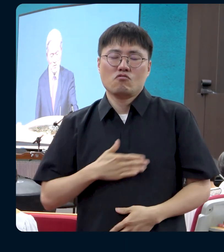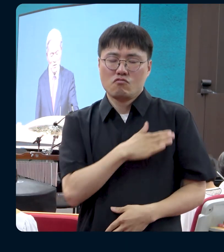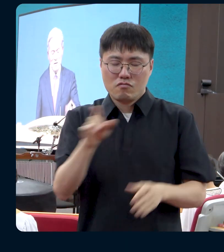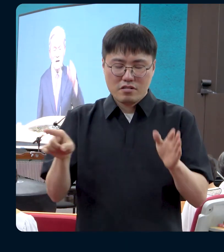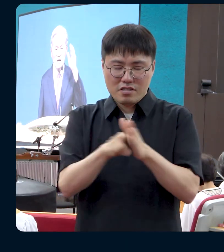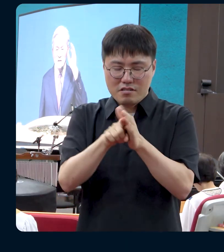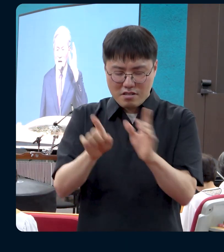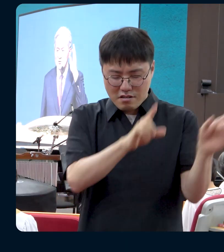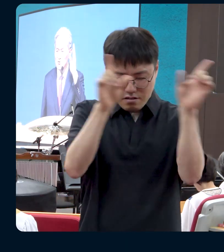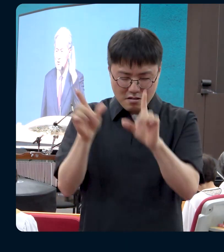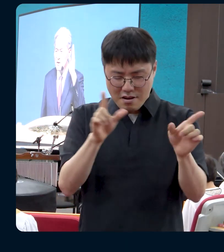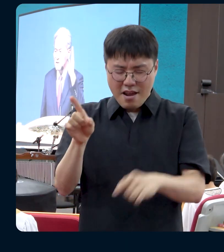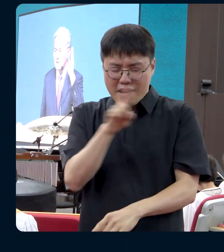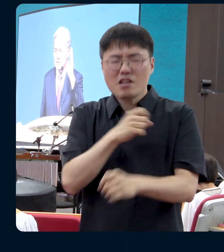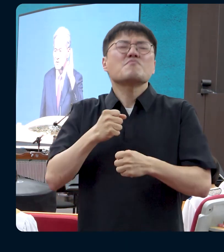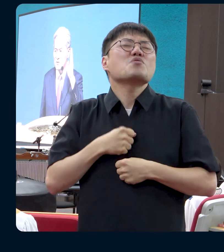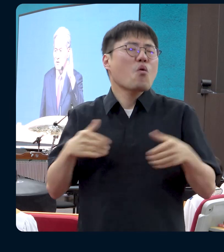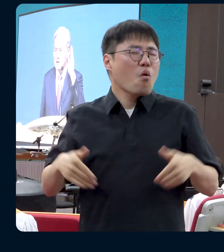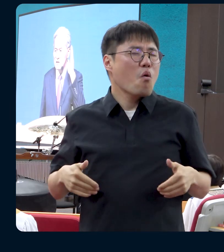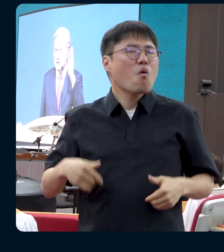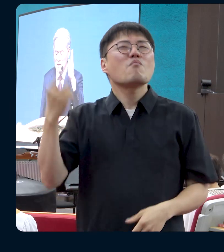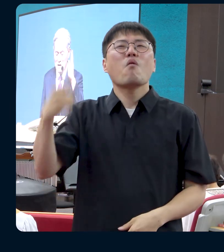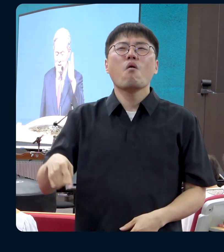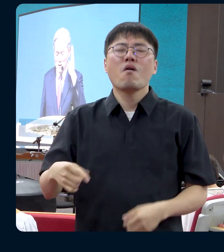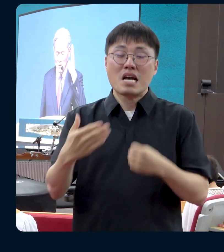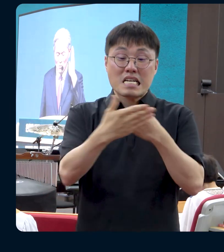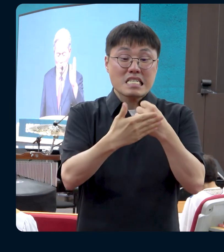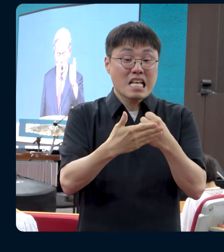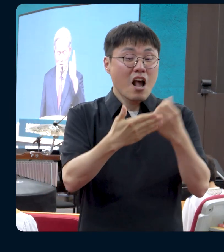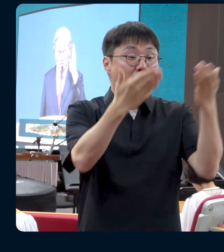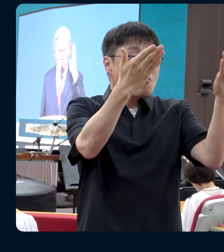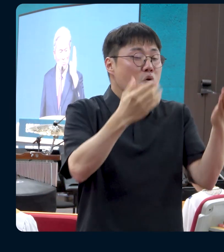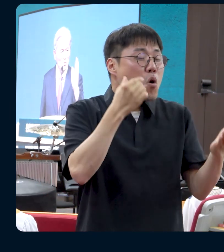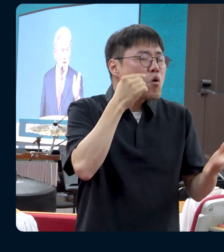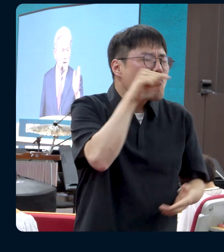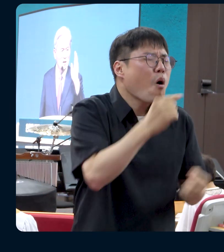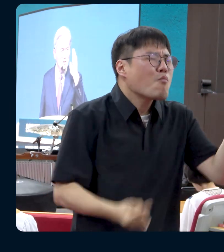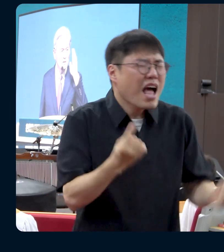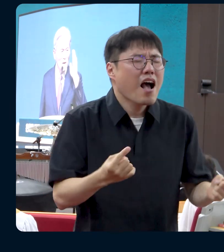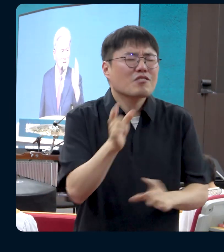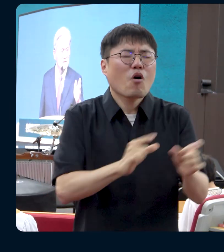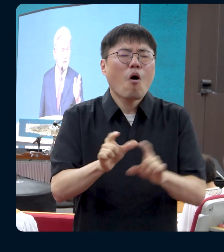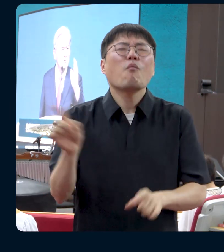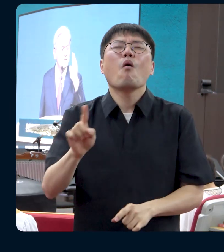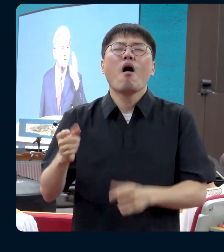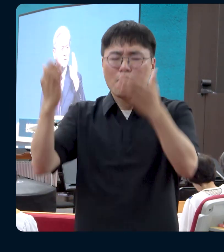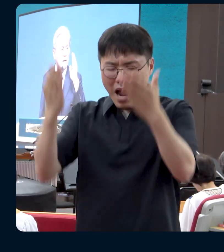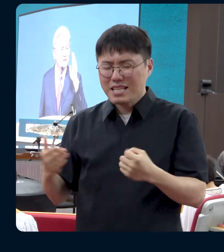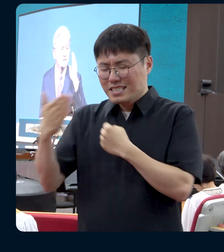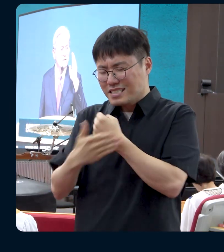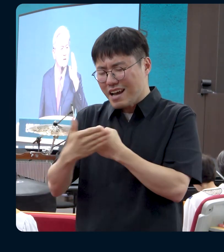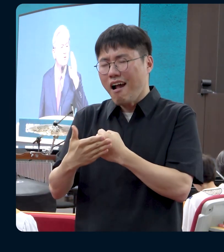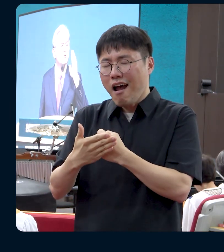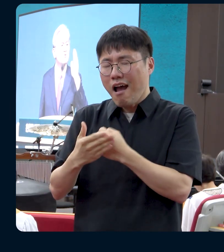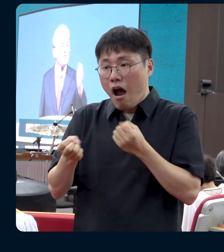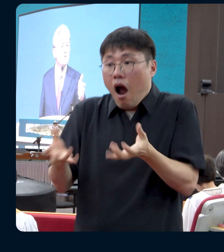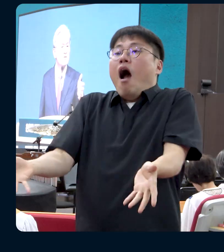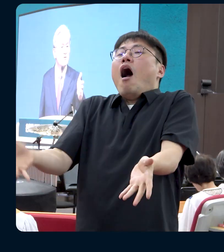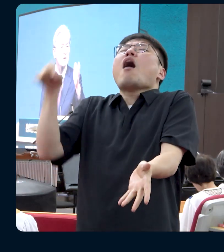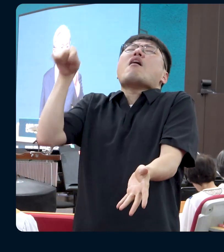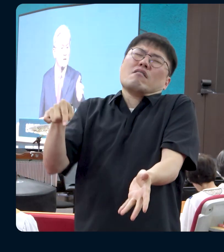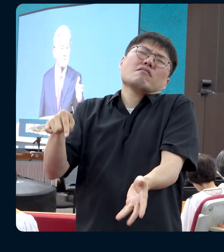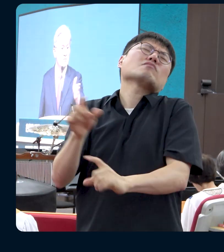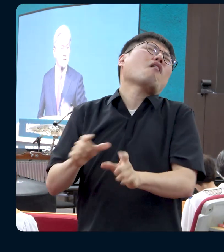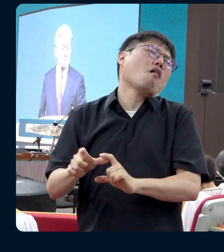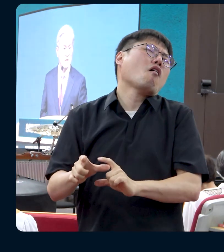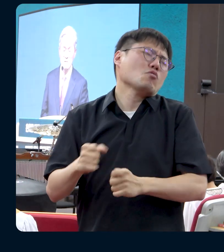신앙생활 하면서 가장 주의해야 될 것은요, 은혜를 못 받는 것보다 그 받은 은혜를 쏟는